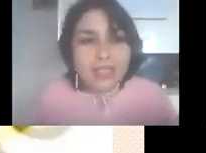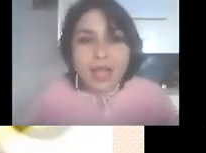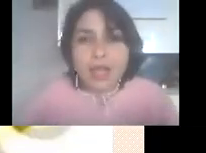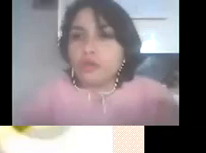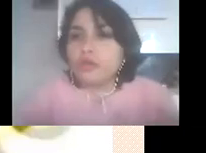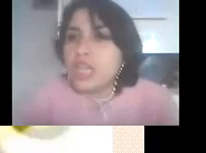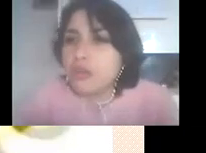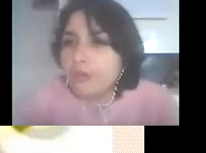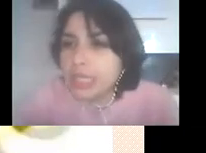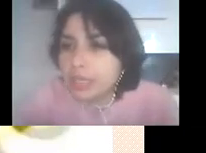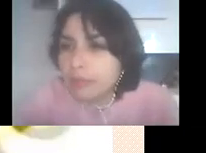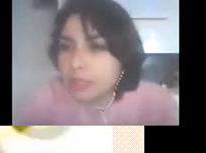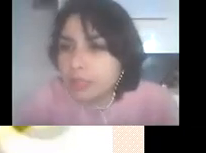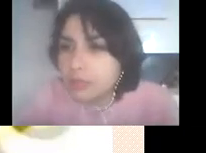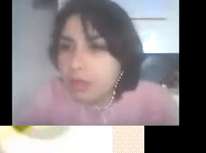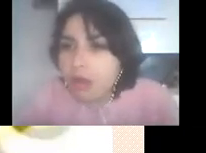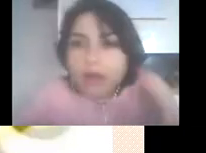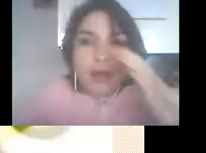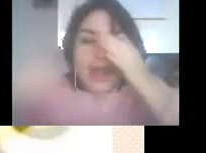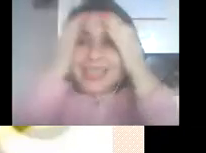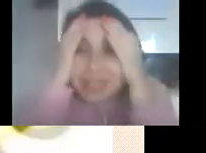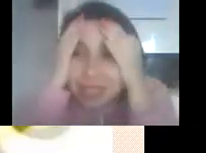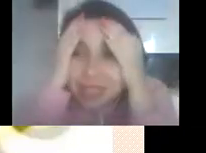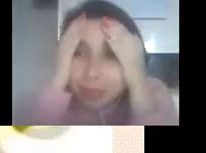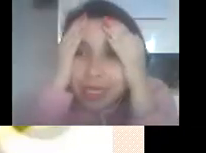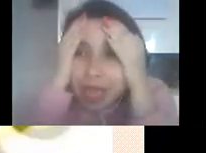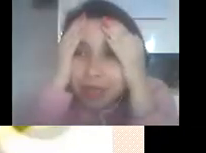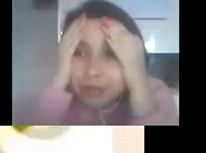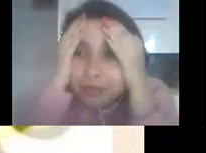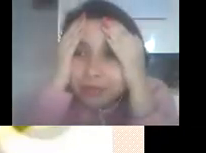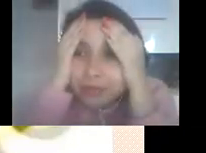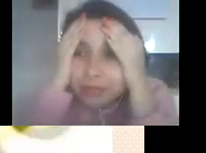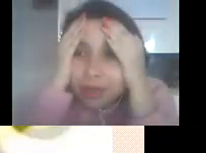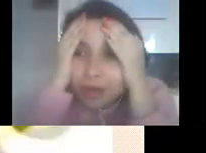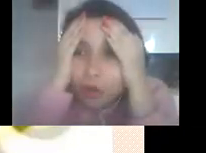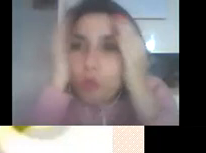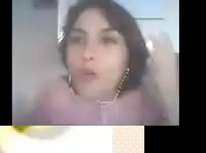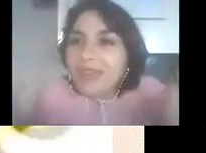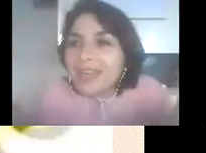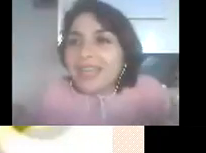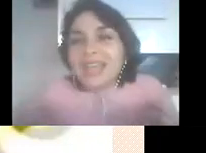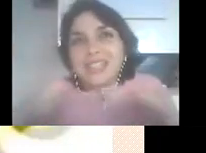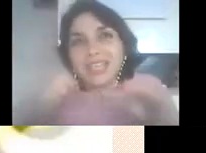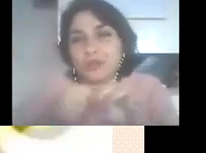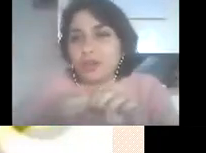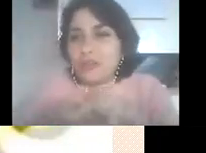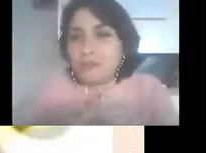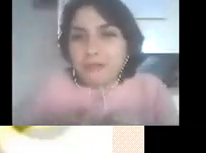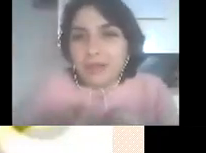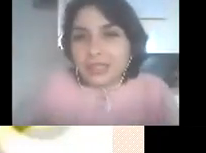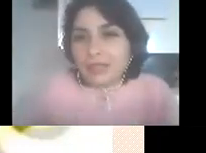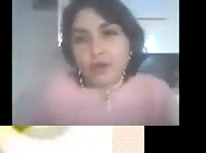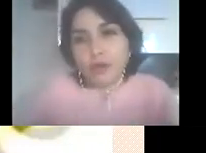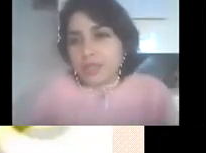una casa con tornillos flexibles? ¡Oh! La casa se desarmaría. O un mueble, así que los tornillos